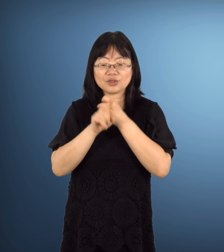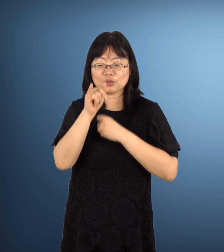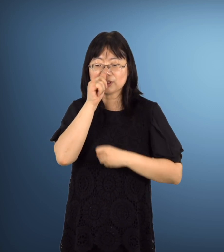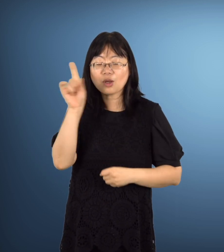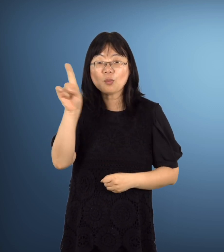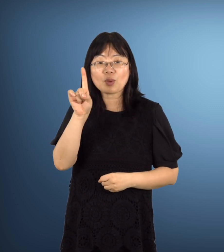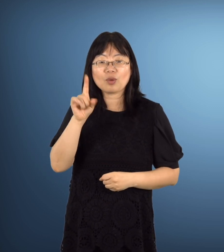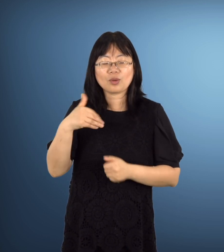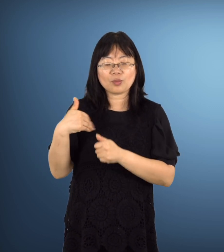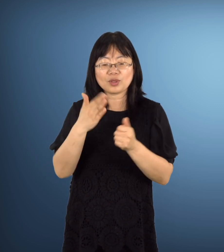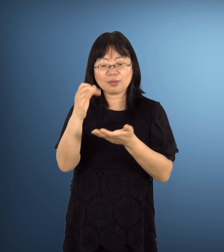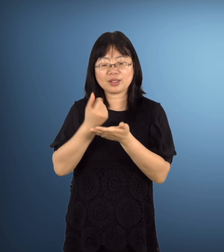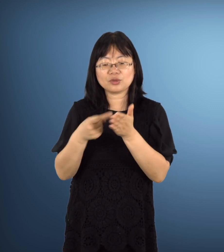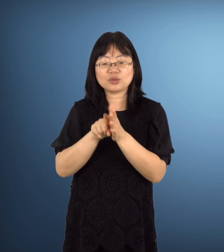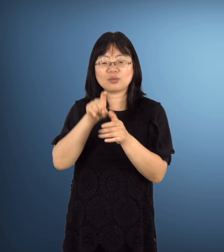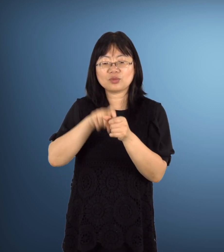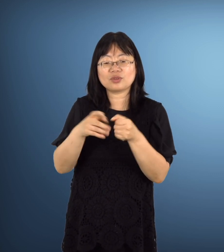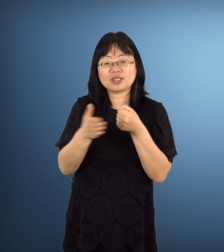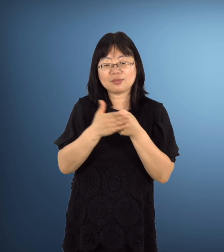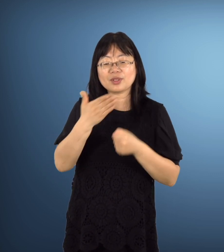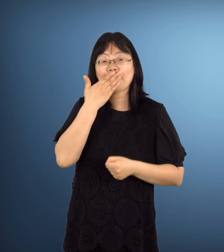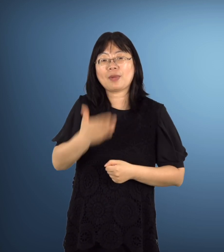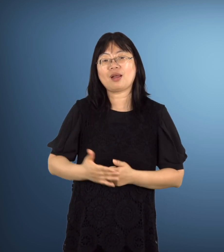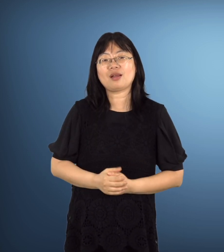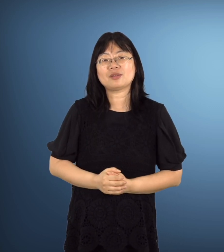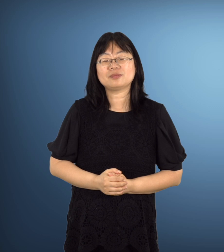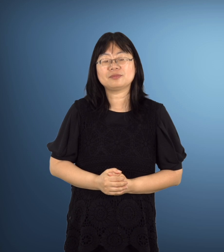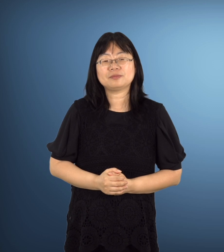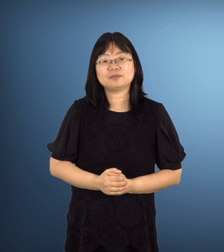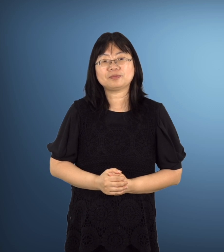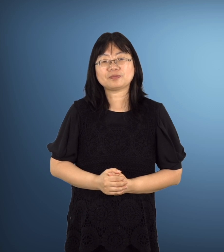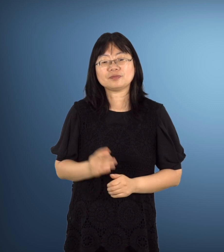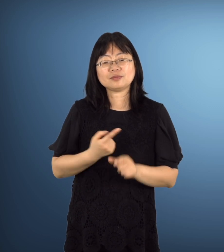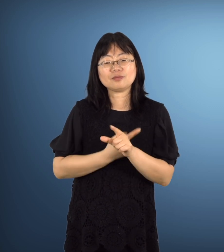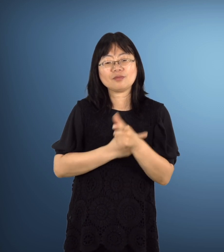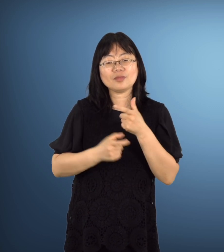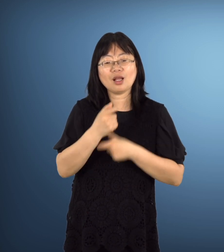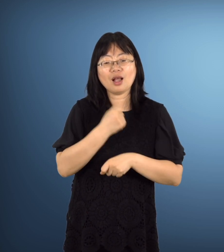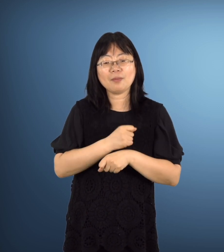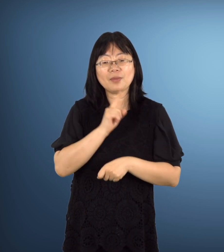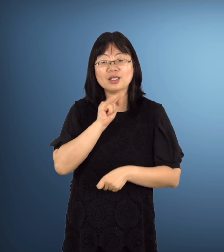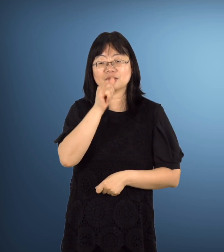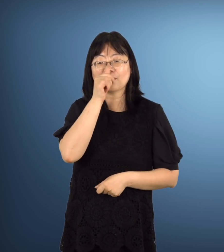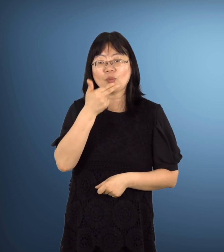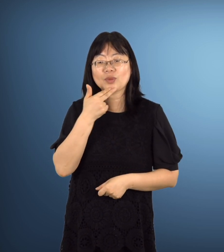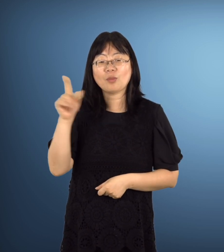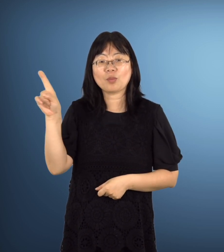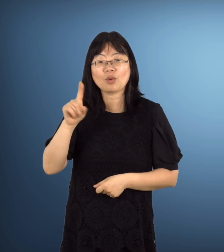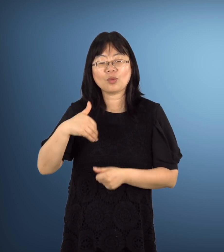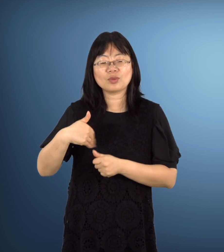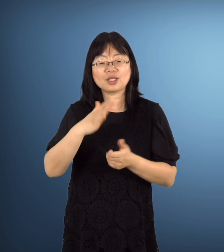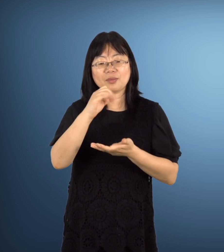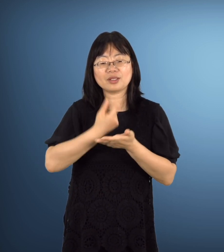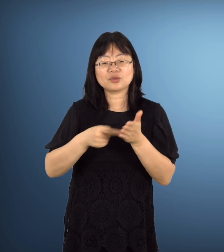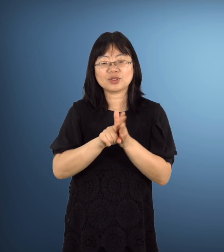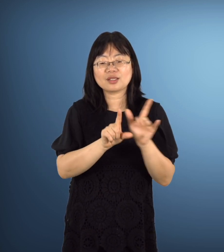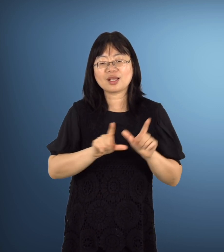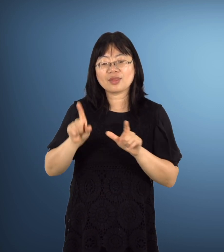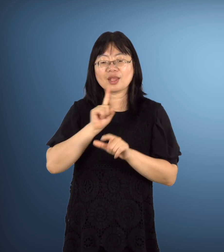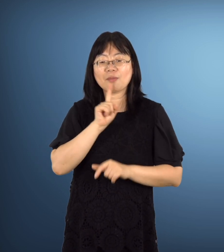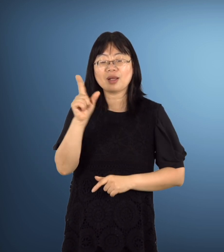보냄받기 위해 산다. 뭐 이거 외에 더 할 말이 있어요? 보냄받기 위해 사는